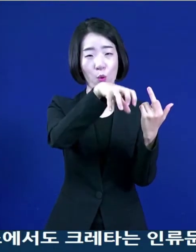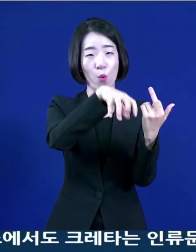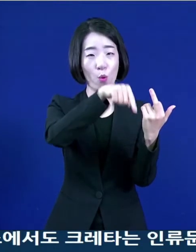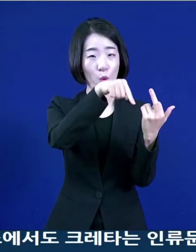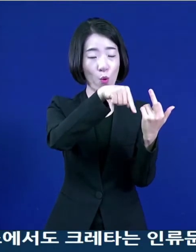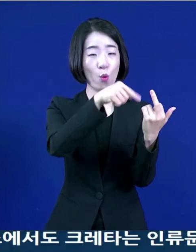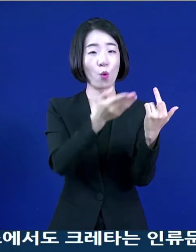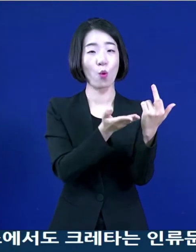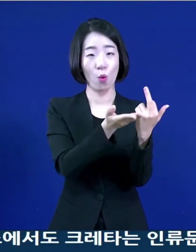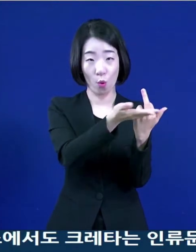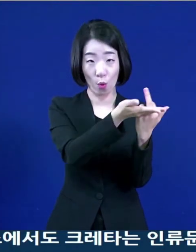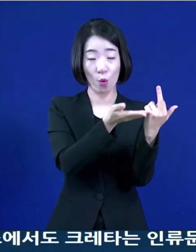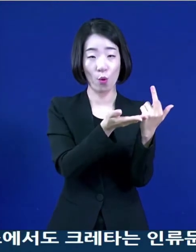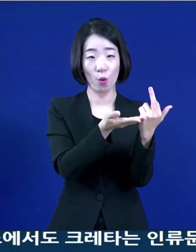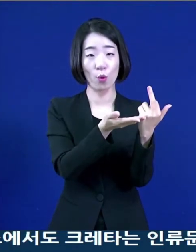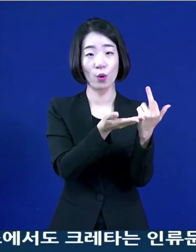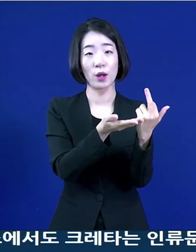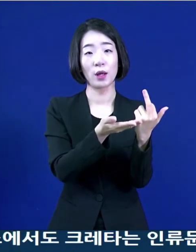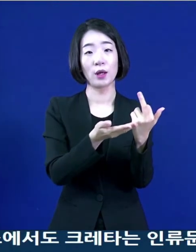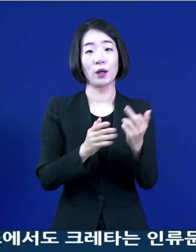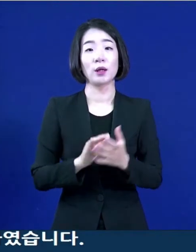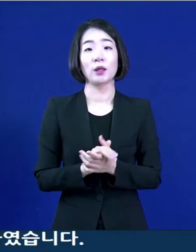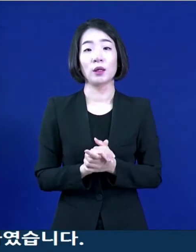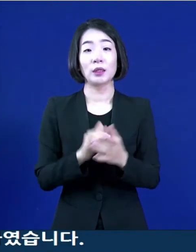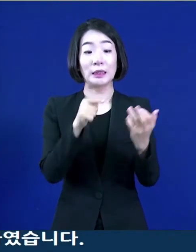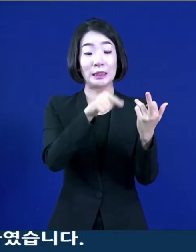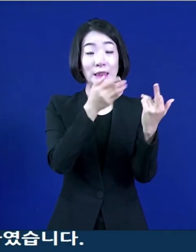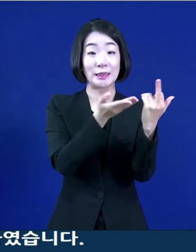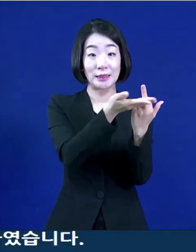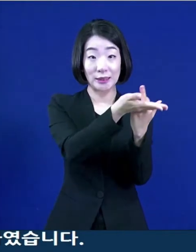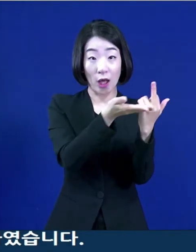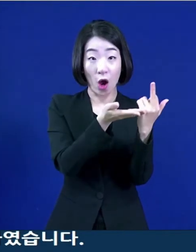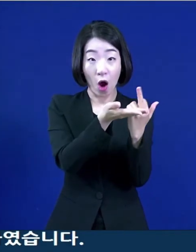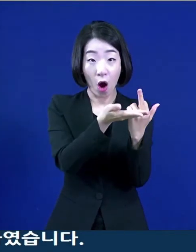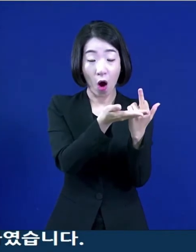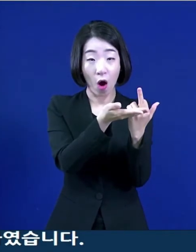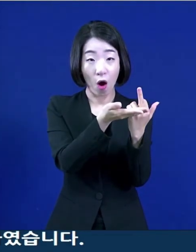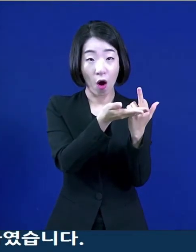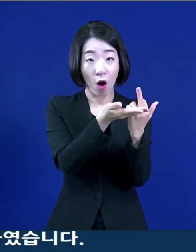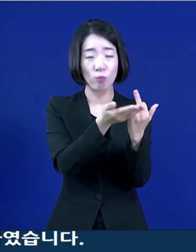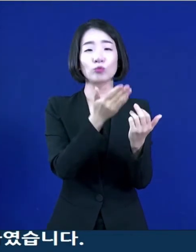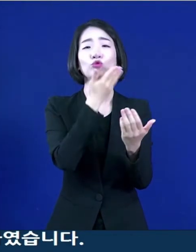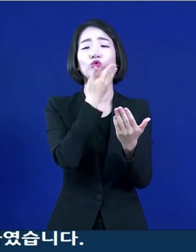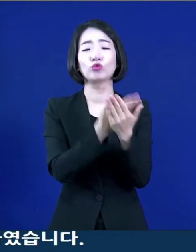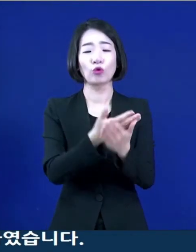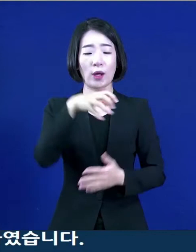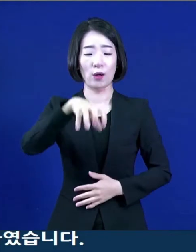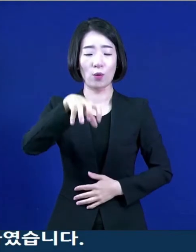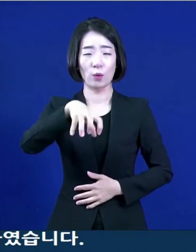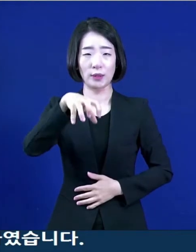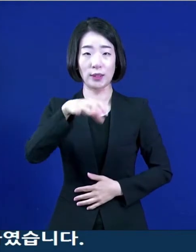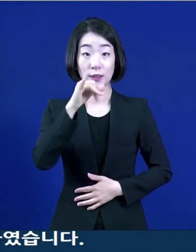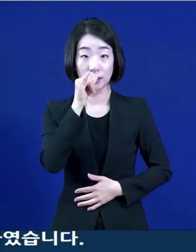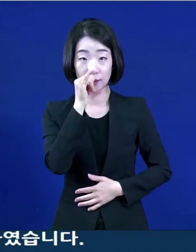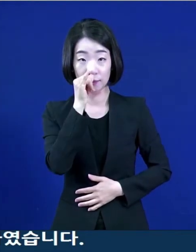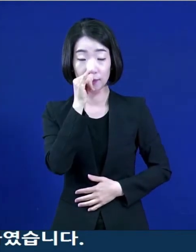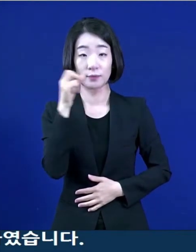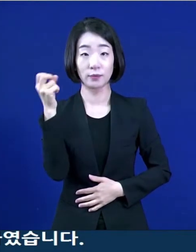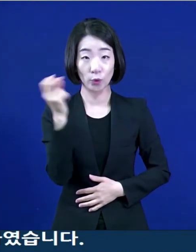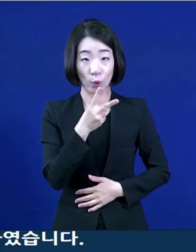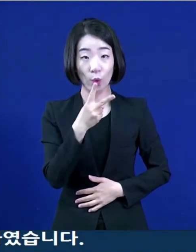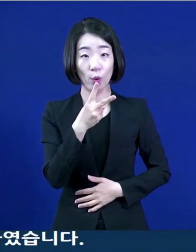당시에 지중해를 중심으로 한 세계 가운데 이 그레데 섬이 꽤 중요한 위치에 자리하고 있었고